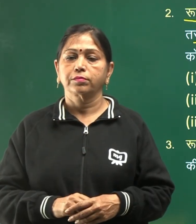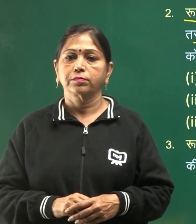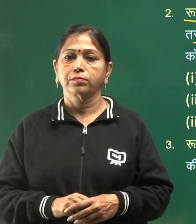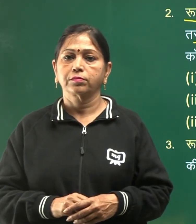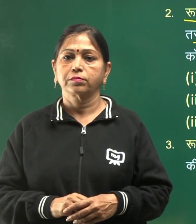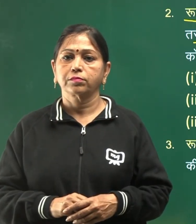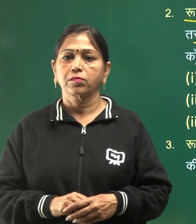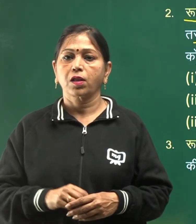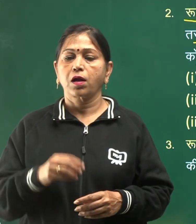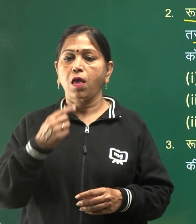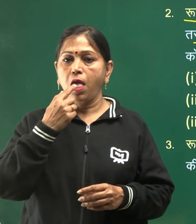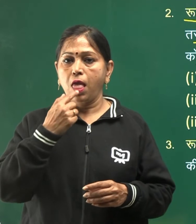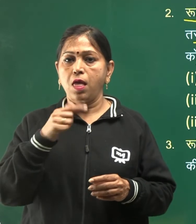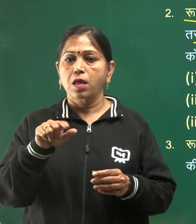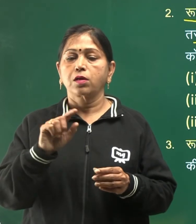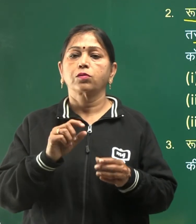रुधिर कोशिकाएं